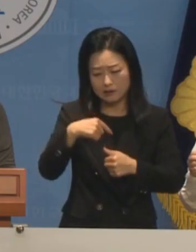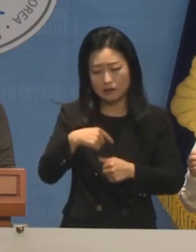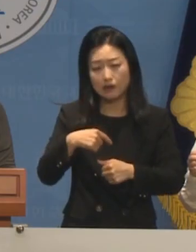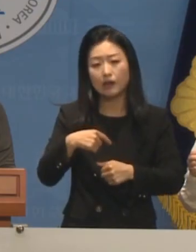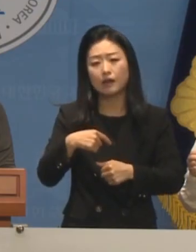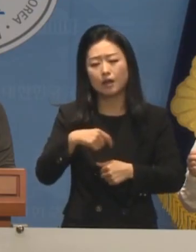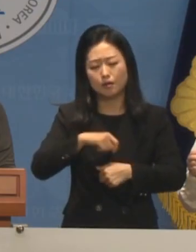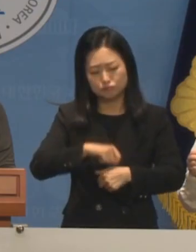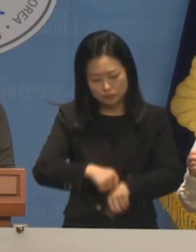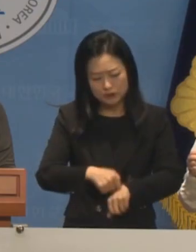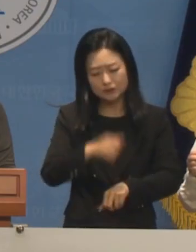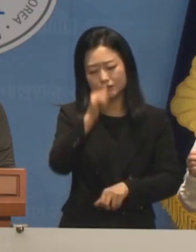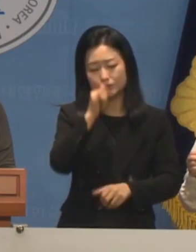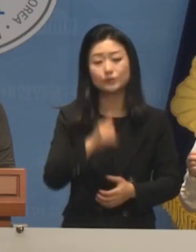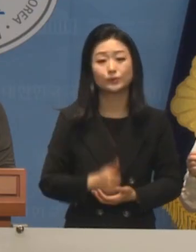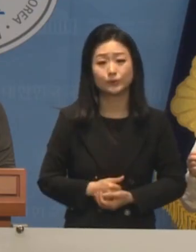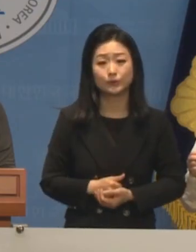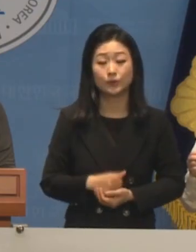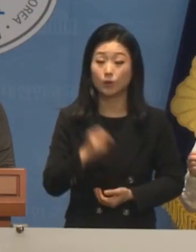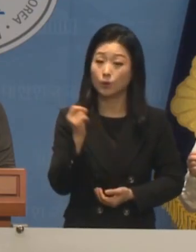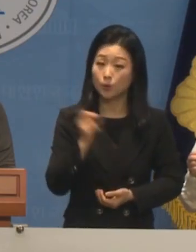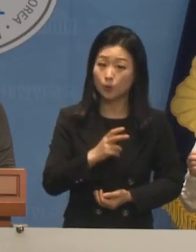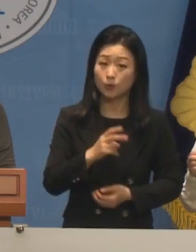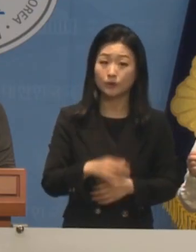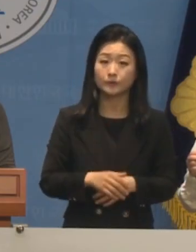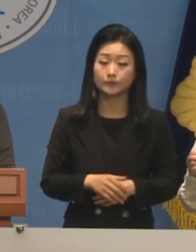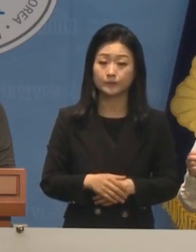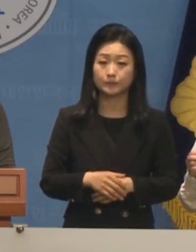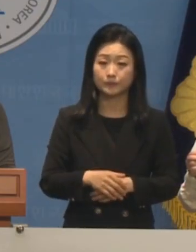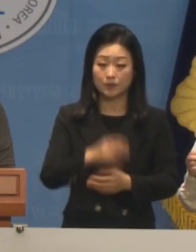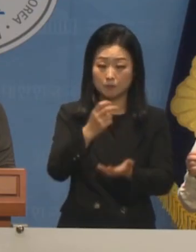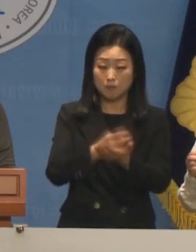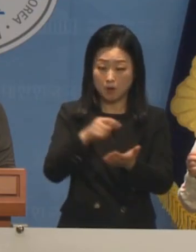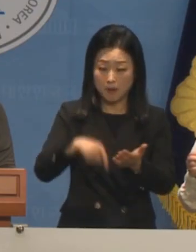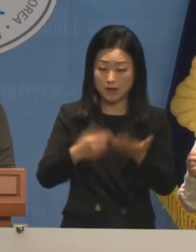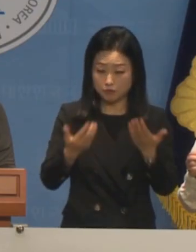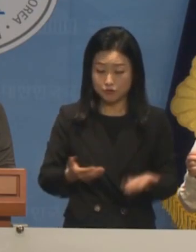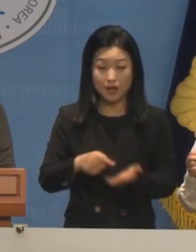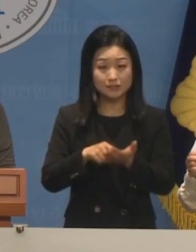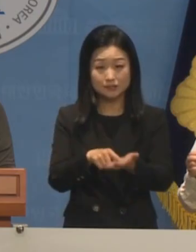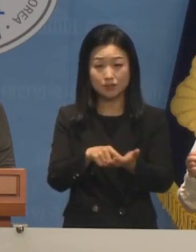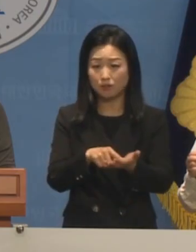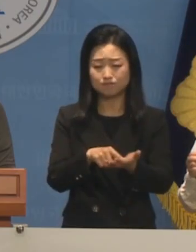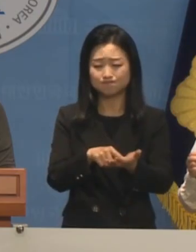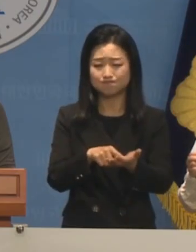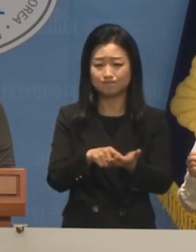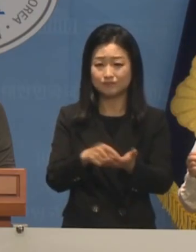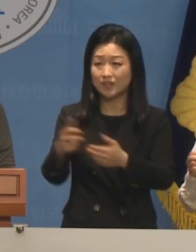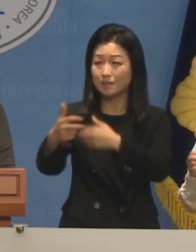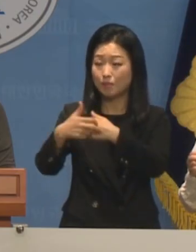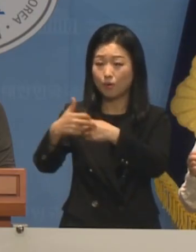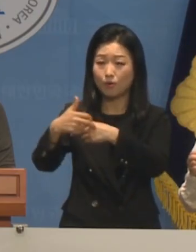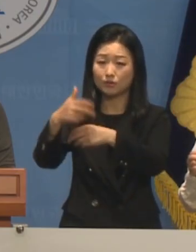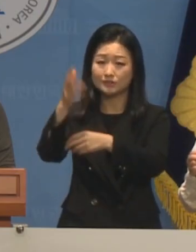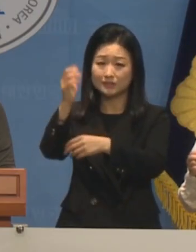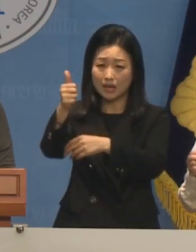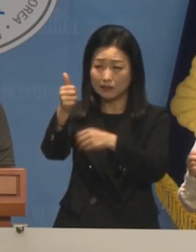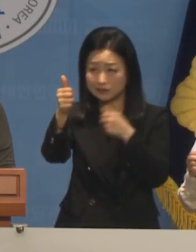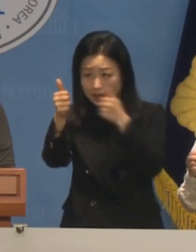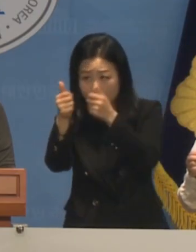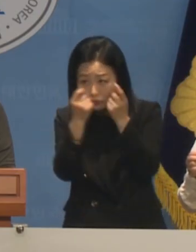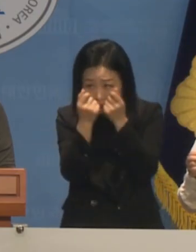빈변 발생합니다 또한 법적으로 보장된 휴가조차 대표자의 상정에 맞춰 쉬어야